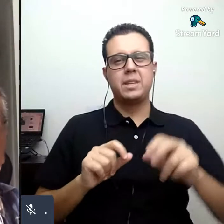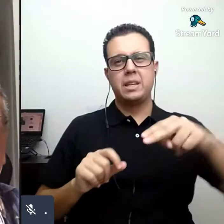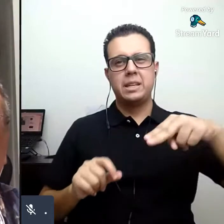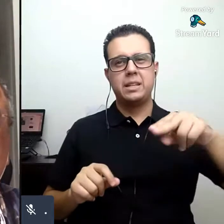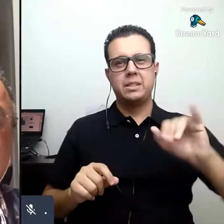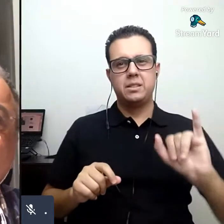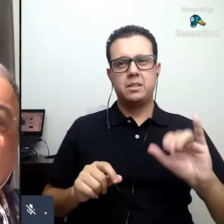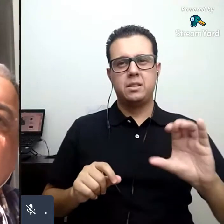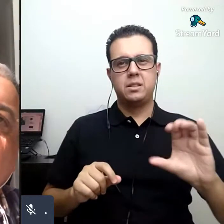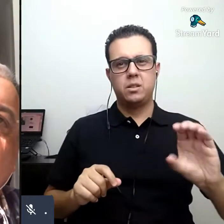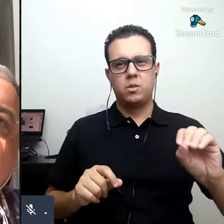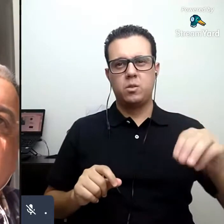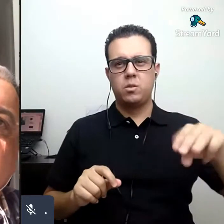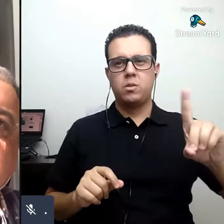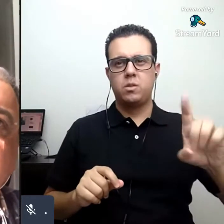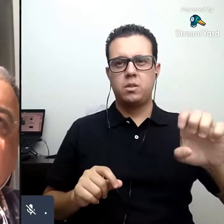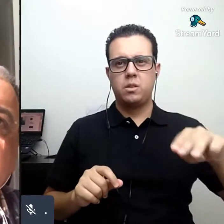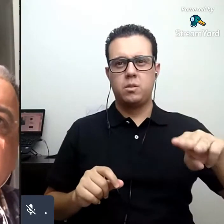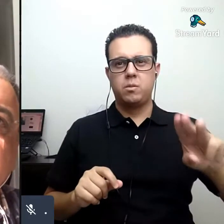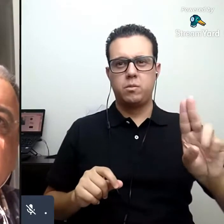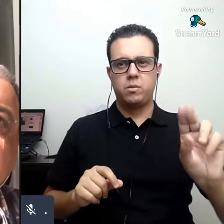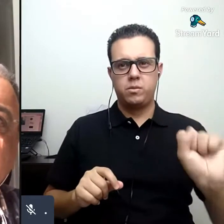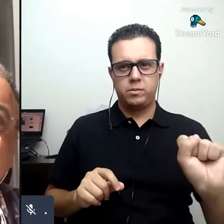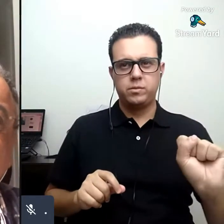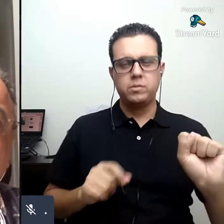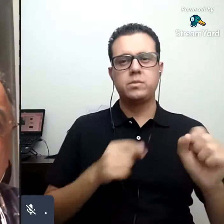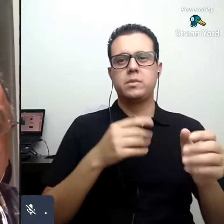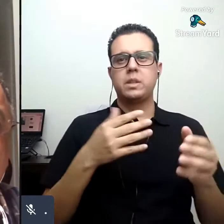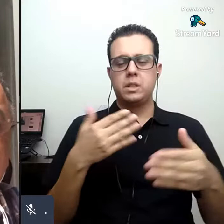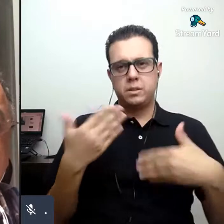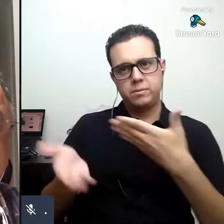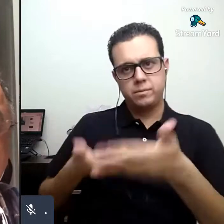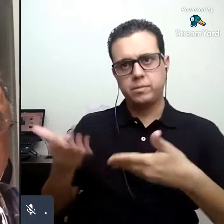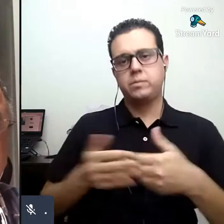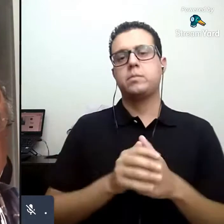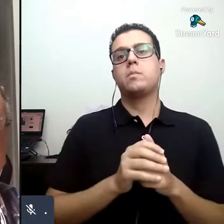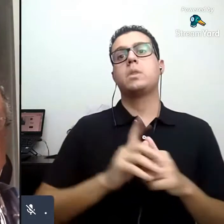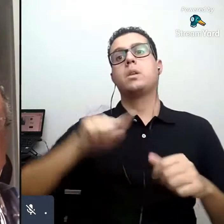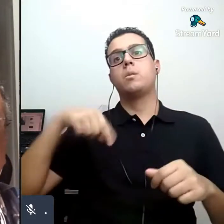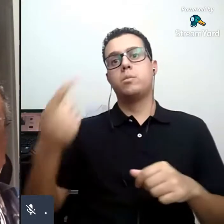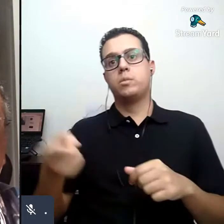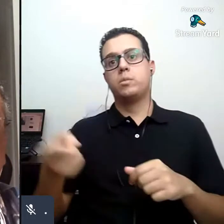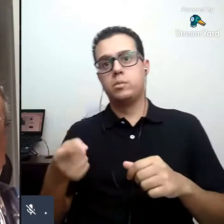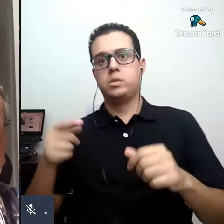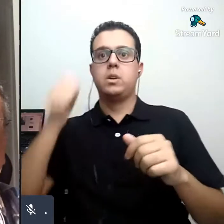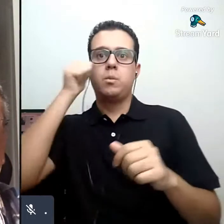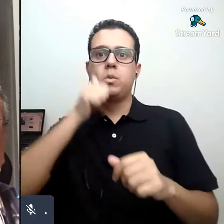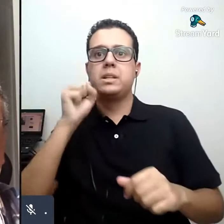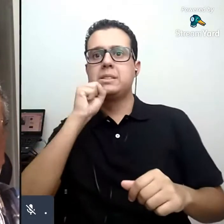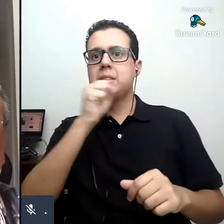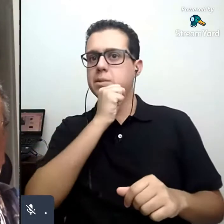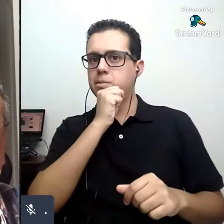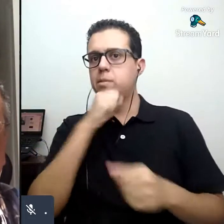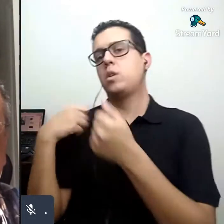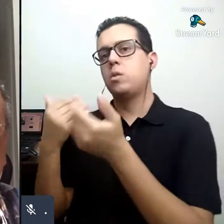4, ele tem o contato com a mulher samaritana, e antes de